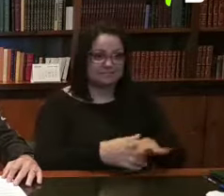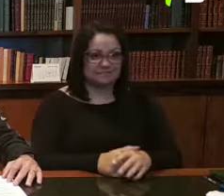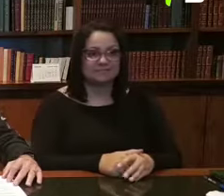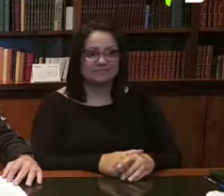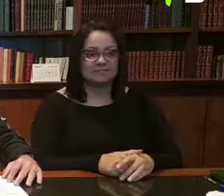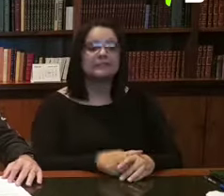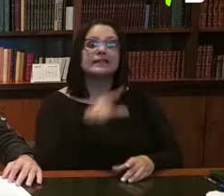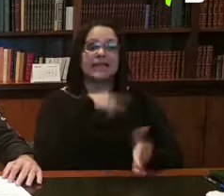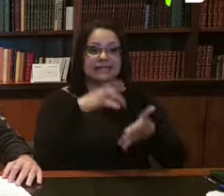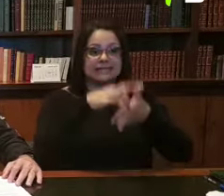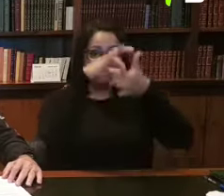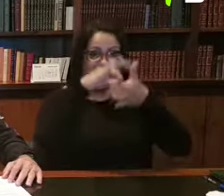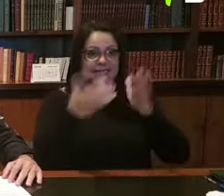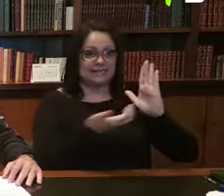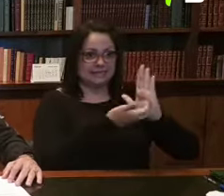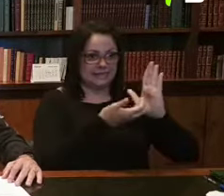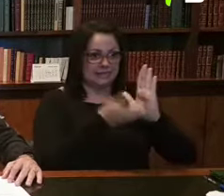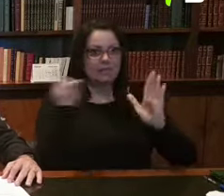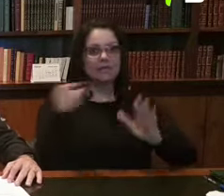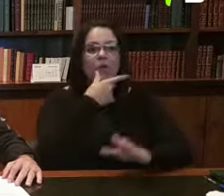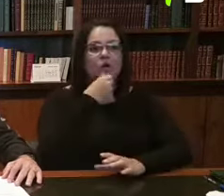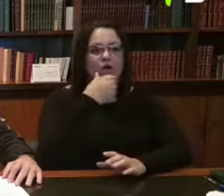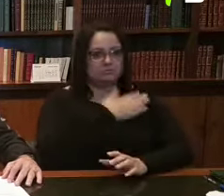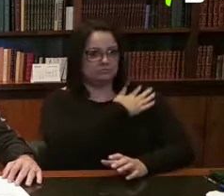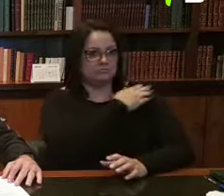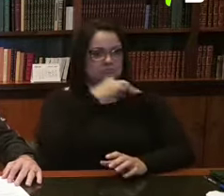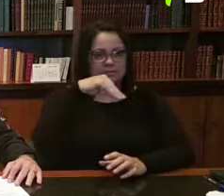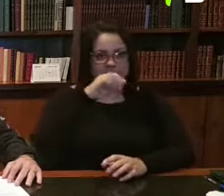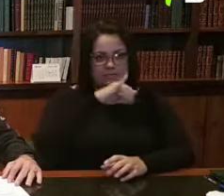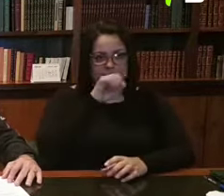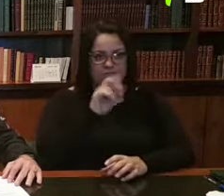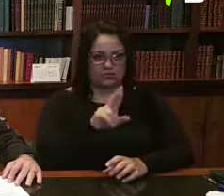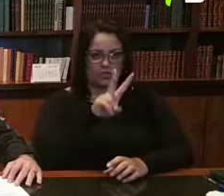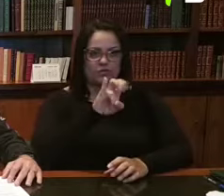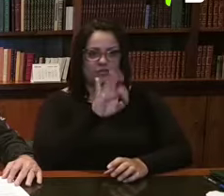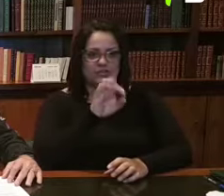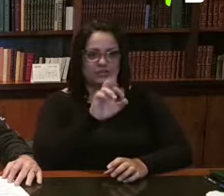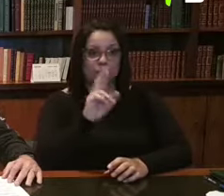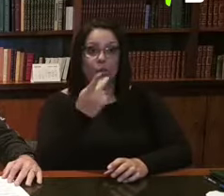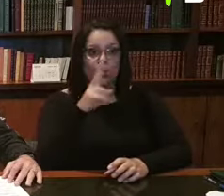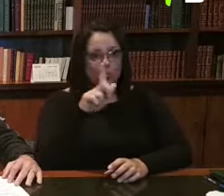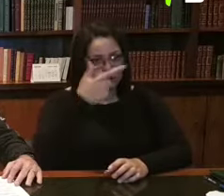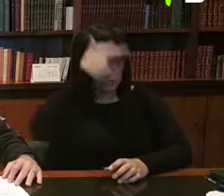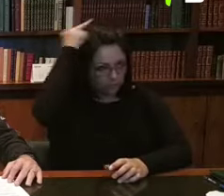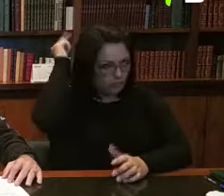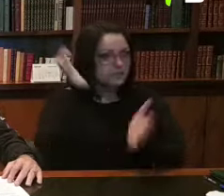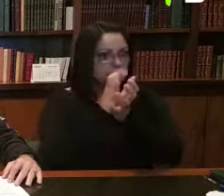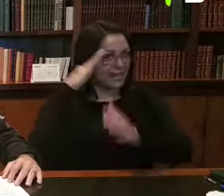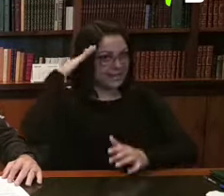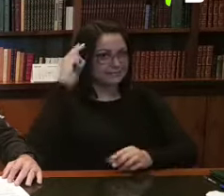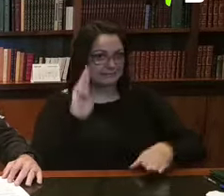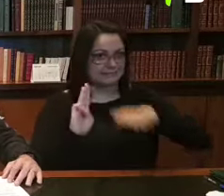na câmara é uma joia victor hugo aí eu fui especiais do exército brasileiro e eu queria prestar aqui o nossas